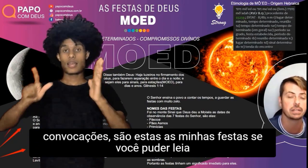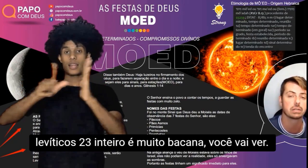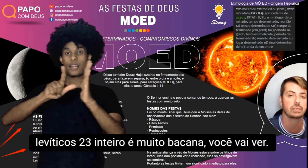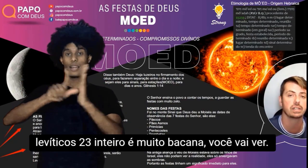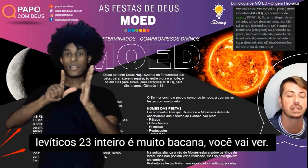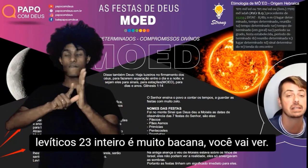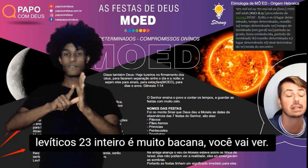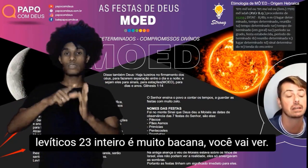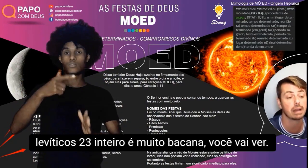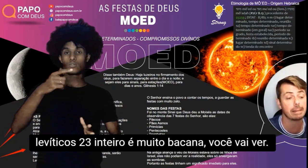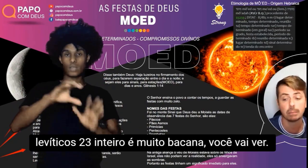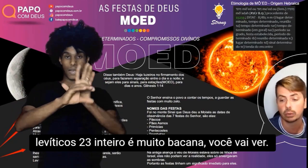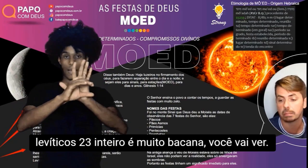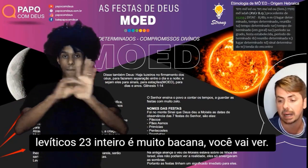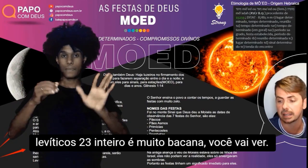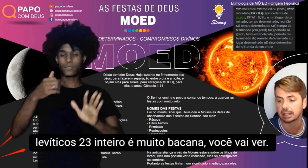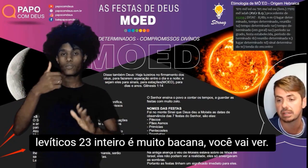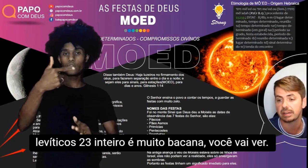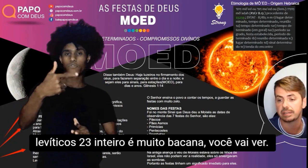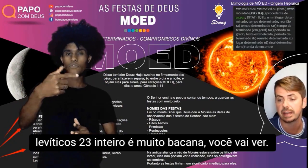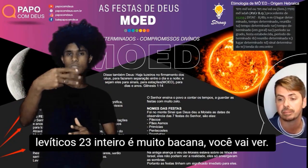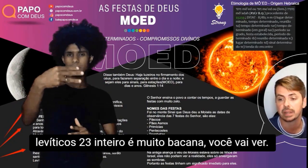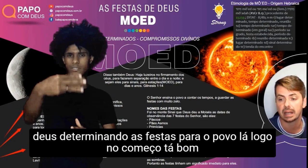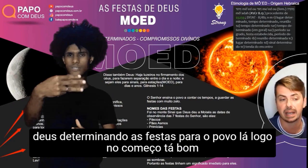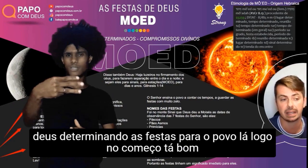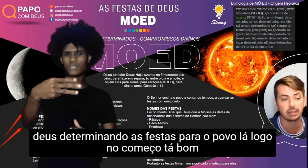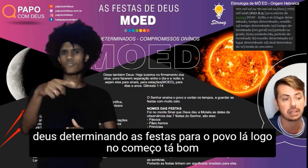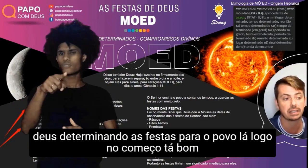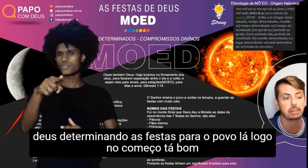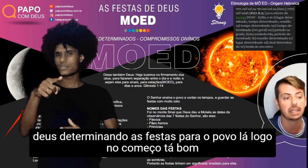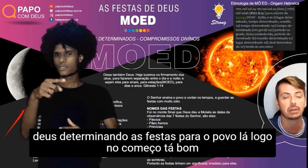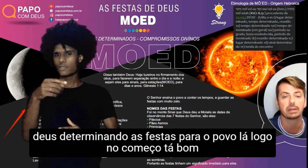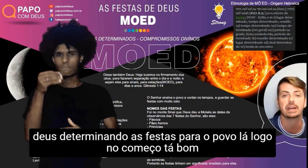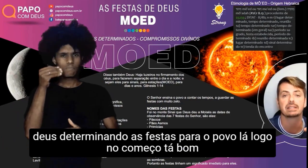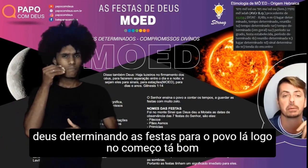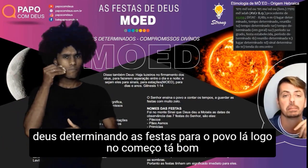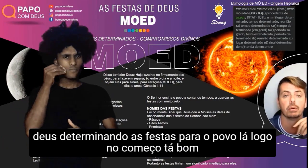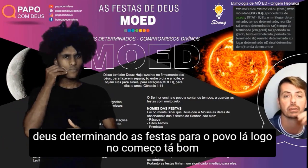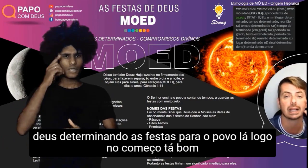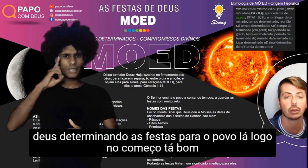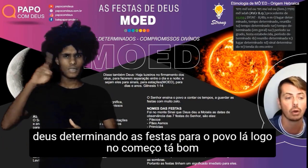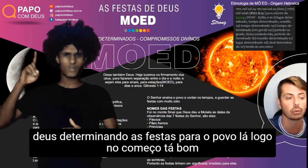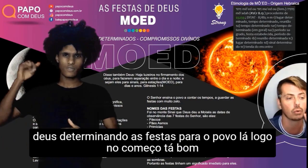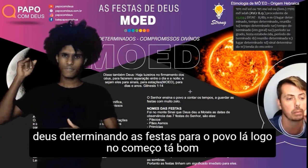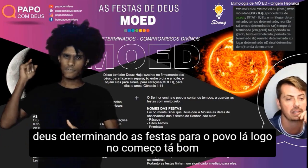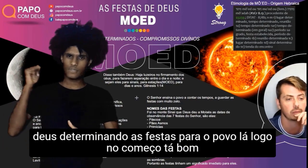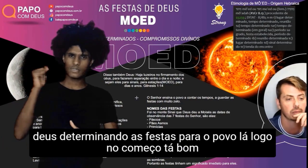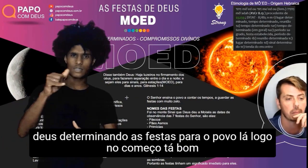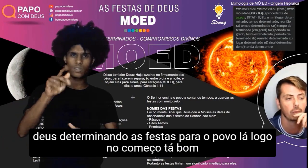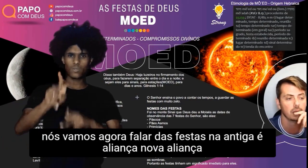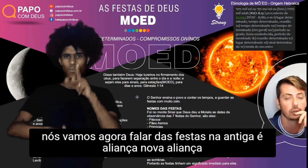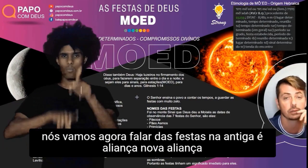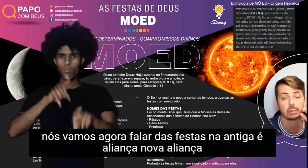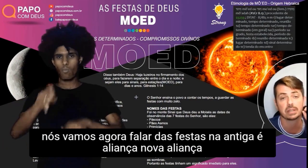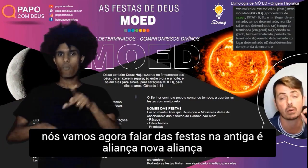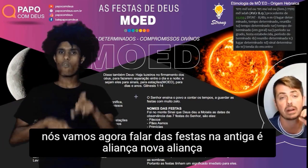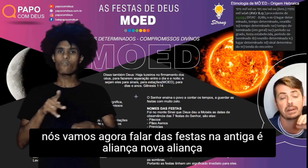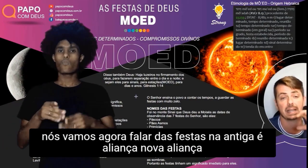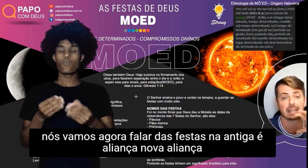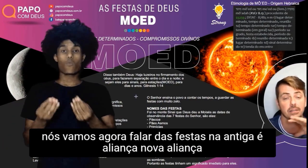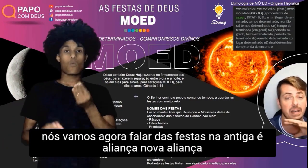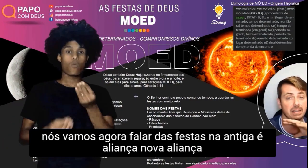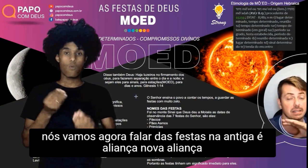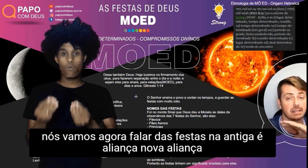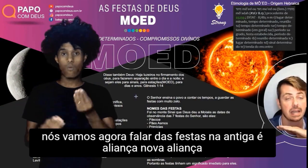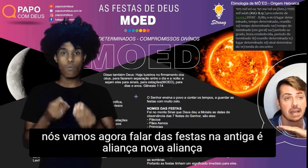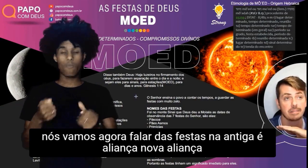leia Levíticos 23 inteiro. É muito bacana, você vai ver Deus determinando uma festa para o povo lá logo no comecinho, tá bom? Nós vamos agora